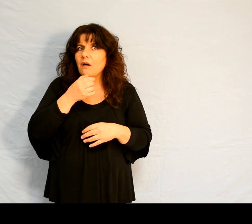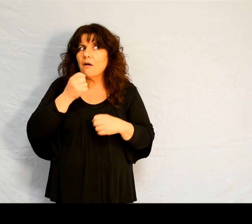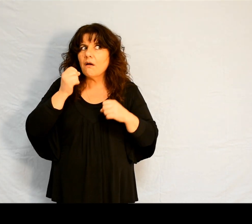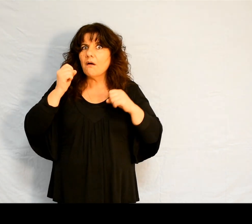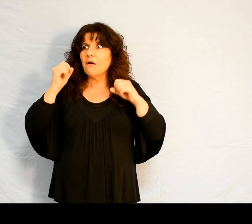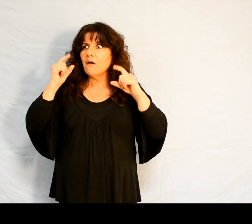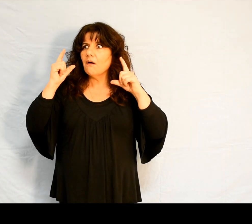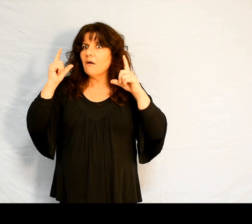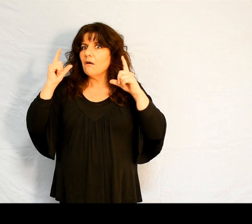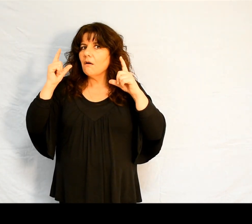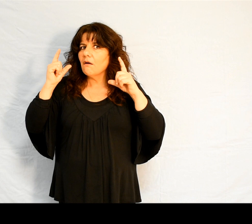Marie,